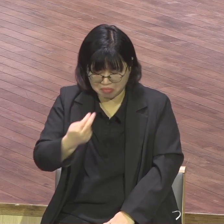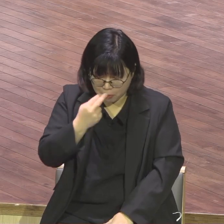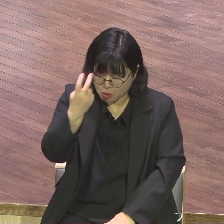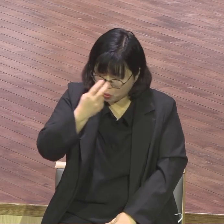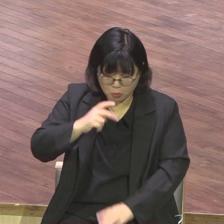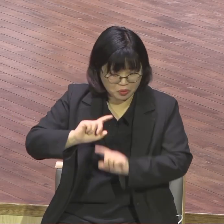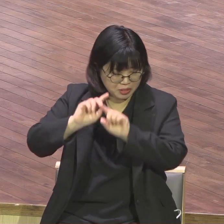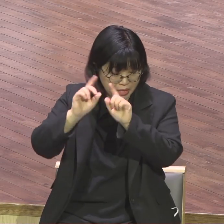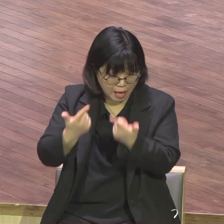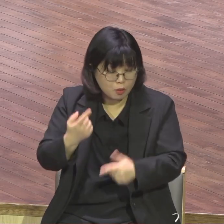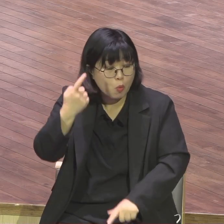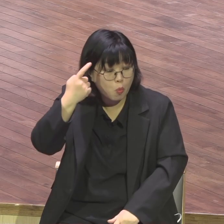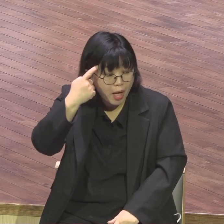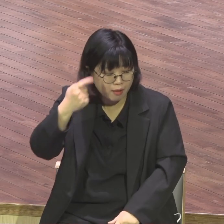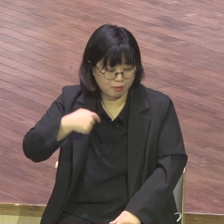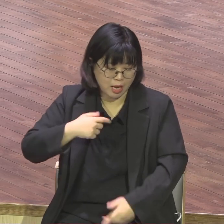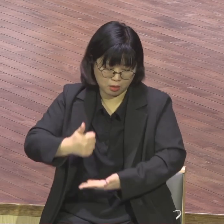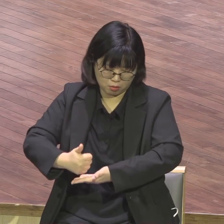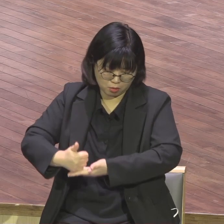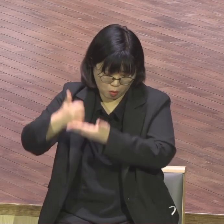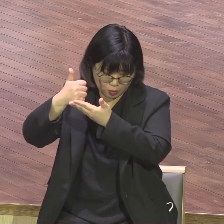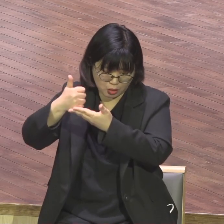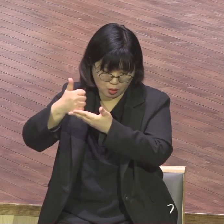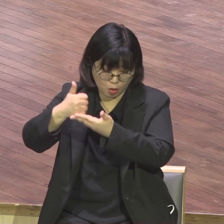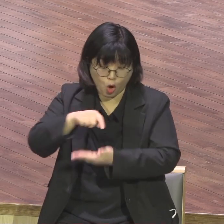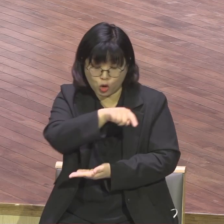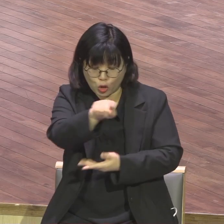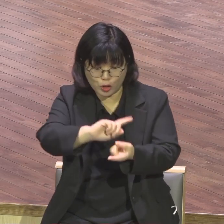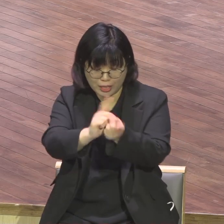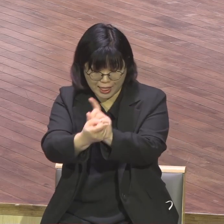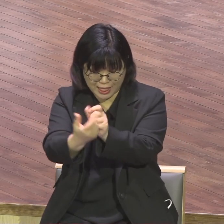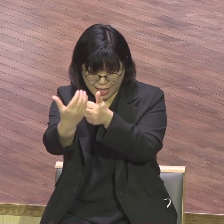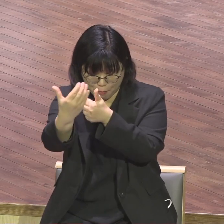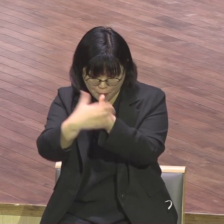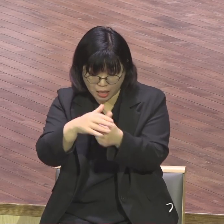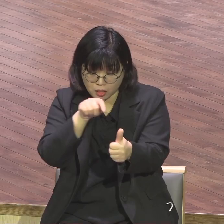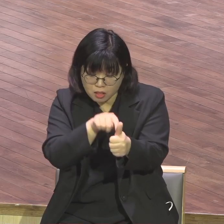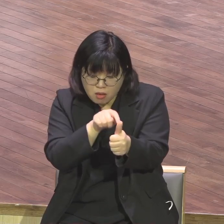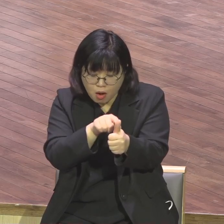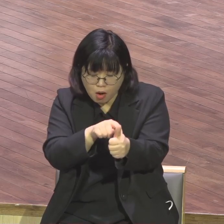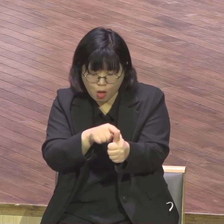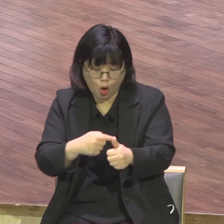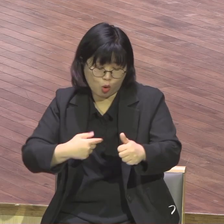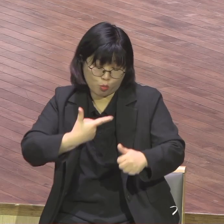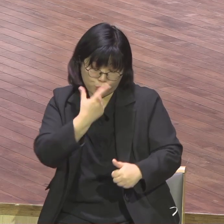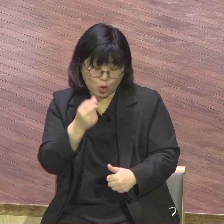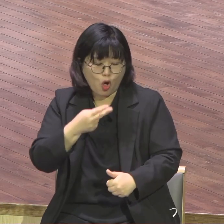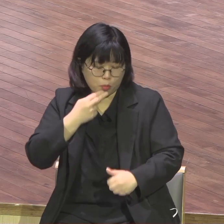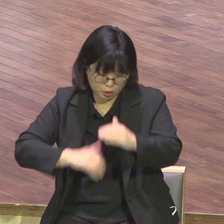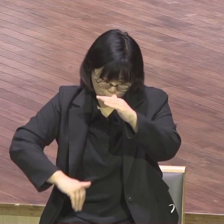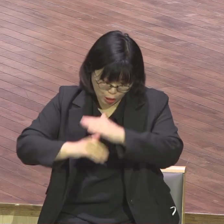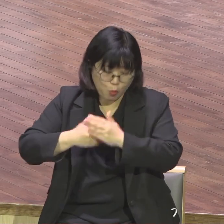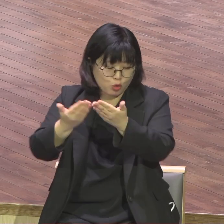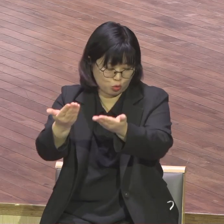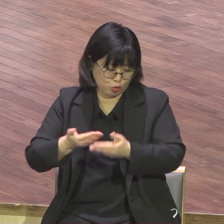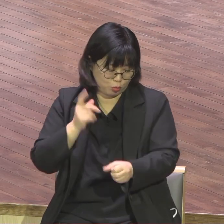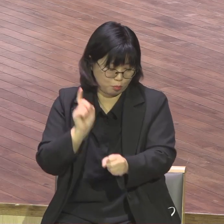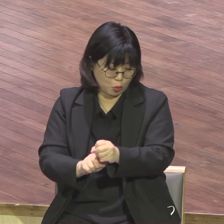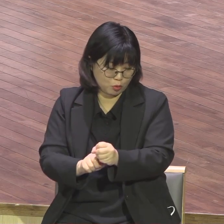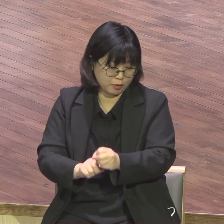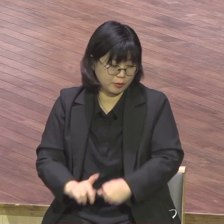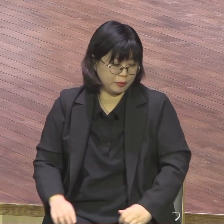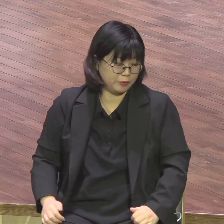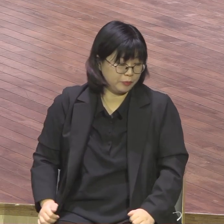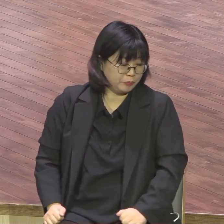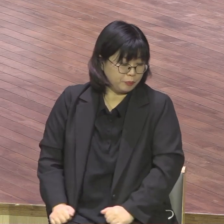돌보지 아니한 것은 나를 섬기는 너희의 일에 부족함을 채우려 함이니라. 아멘.